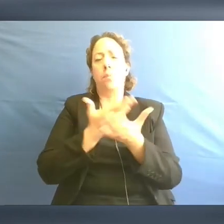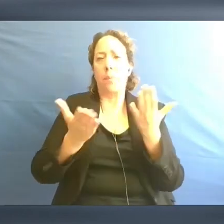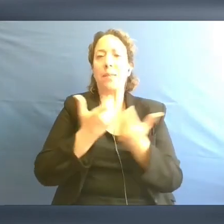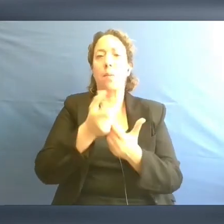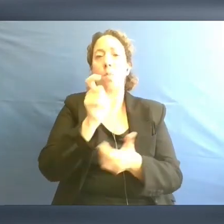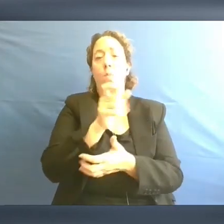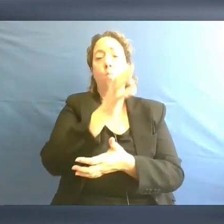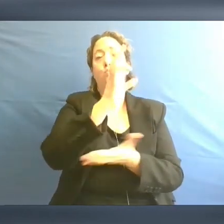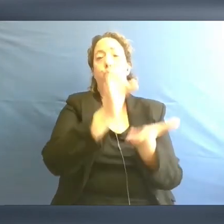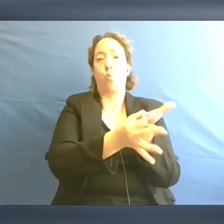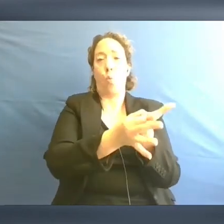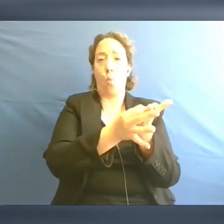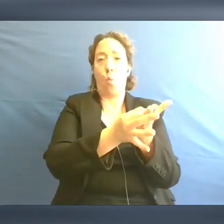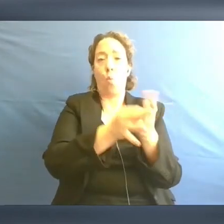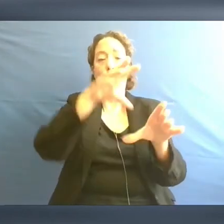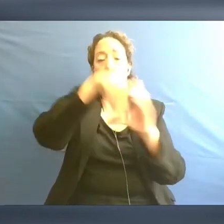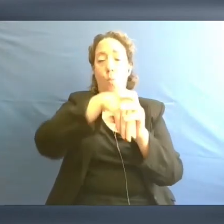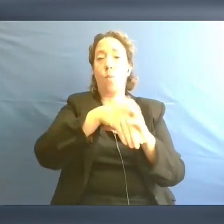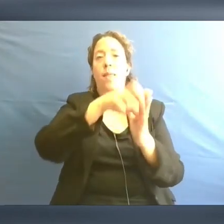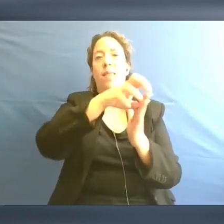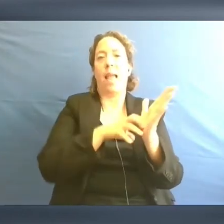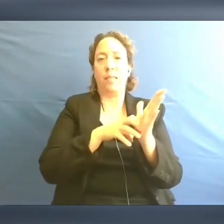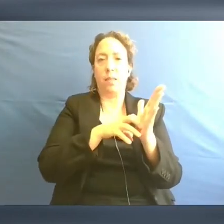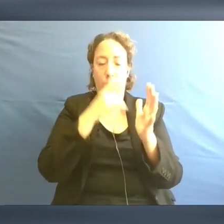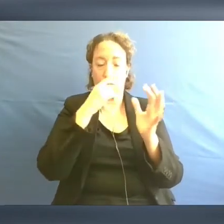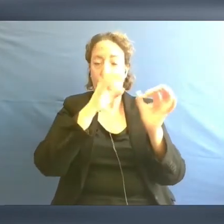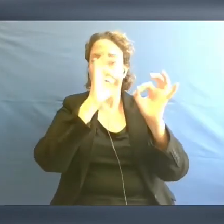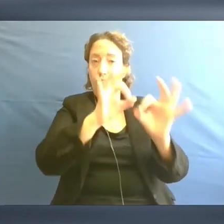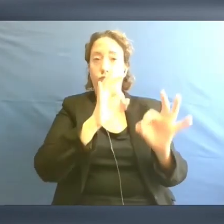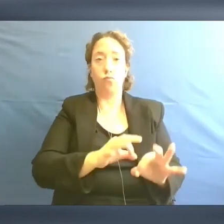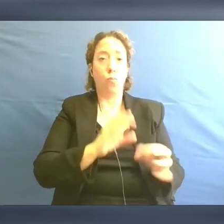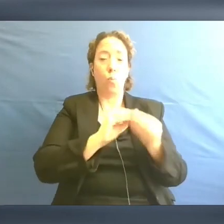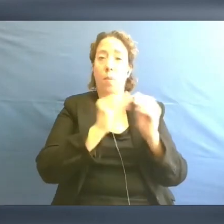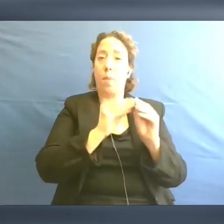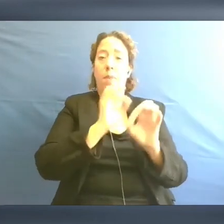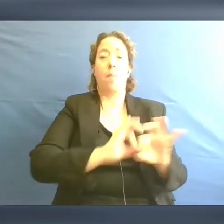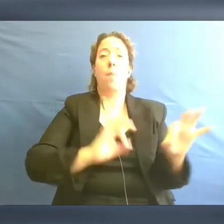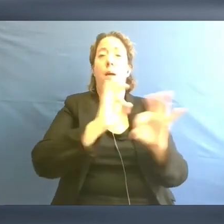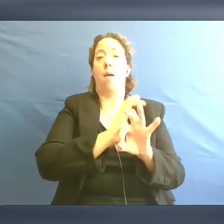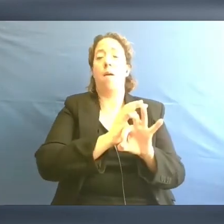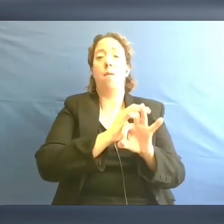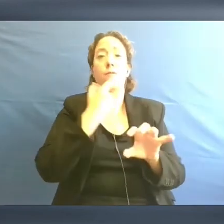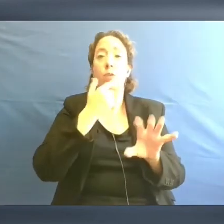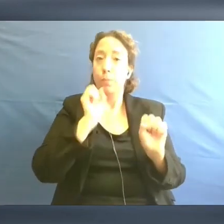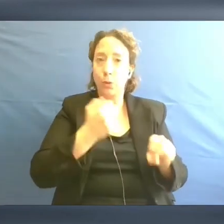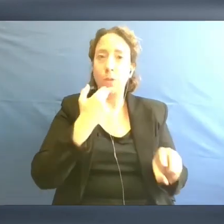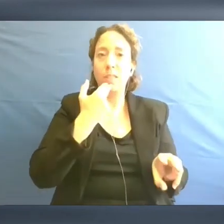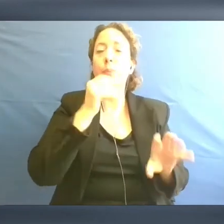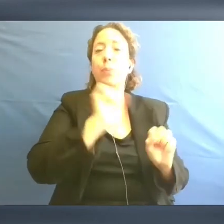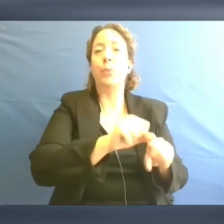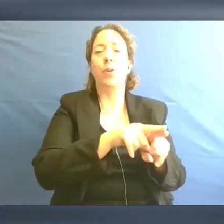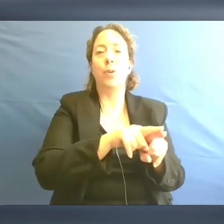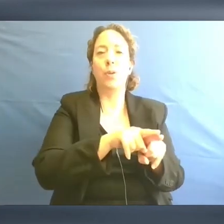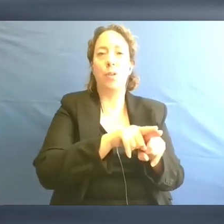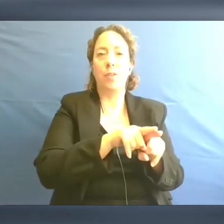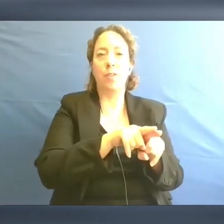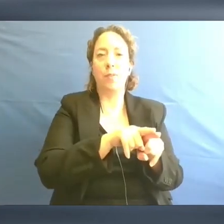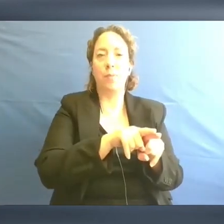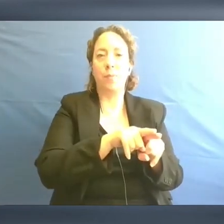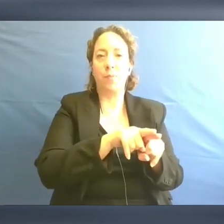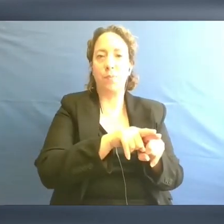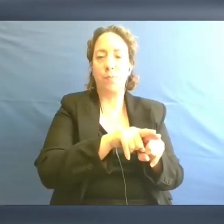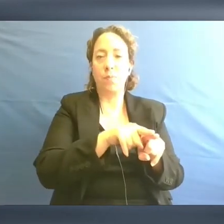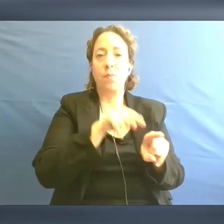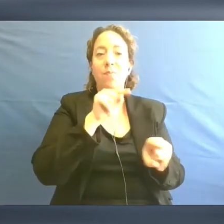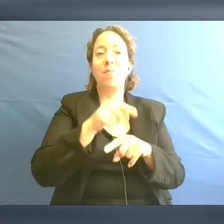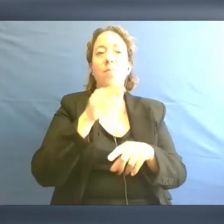avec un texte à l'intérieur. C'est tout à fait correct, il n'y a pas de problème, on peut utiliser ça. Et puis, on montre ici, alors c'est